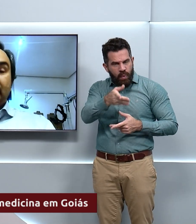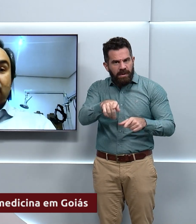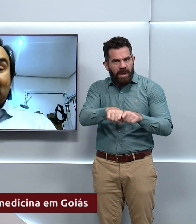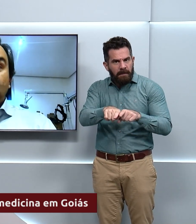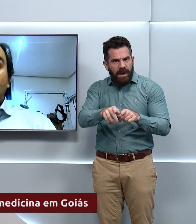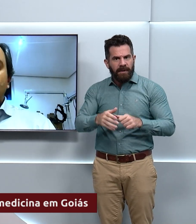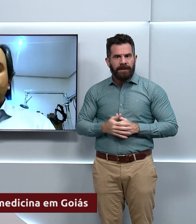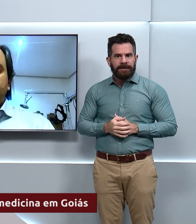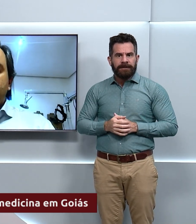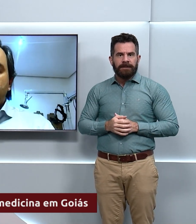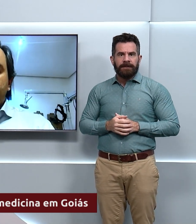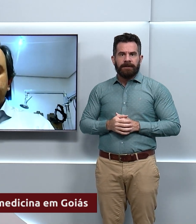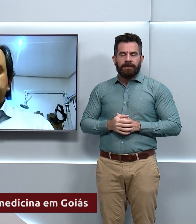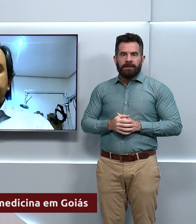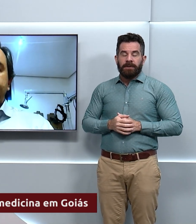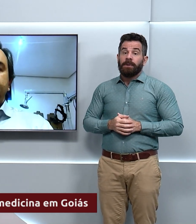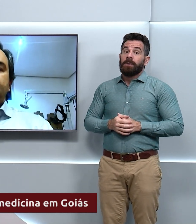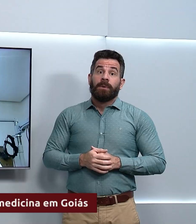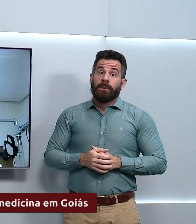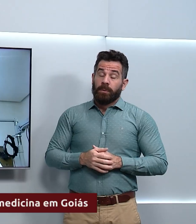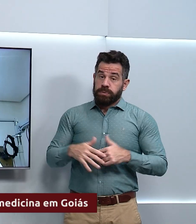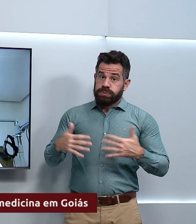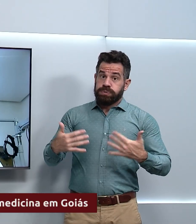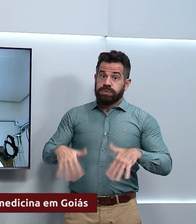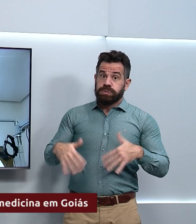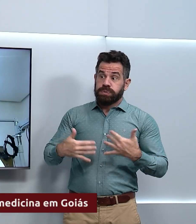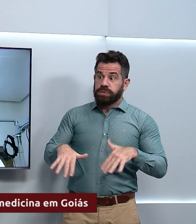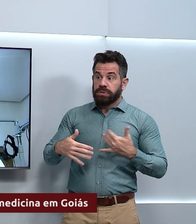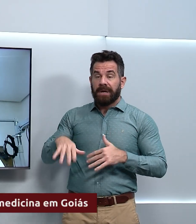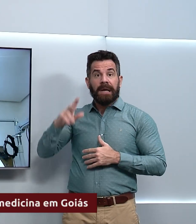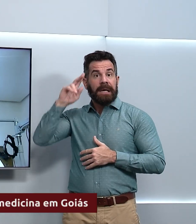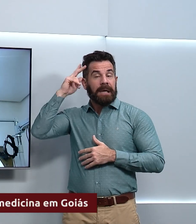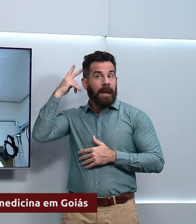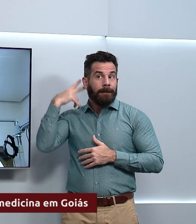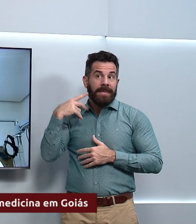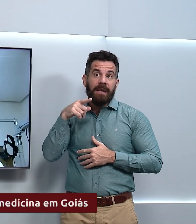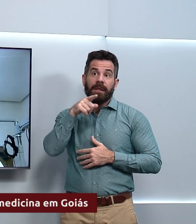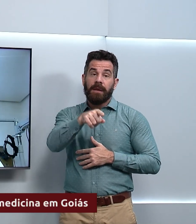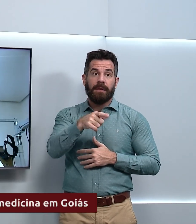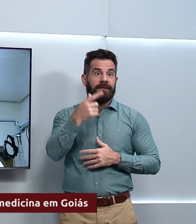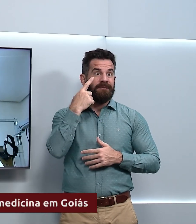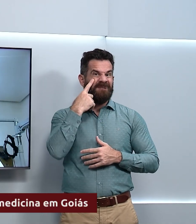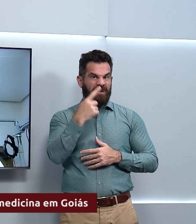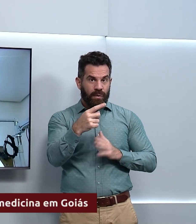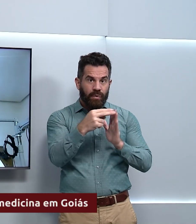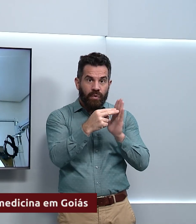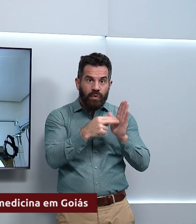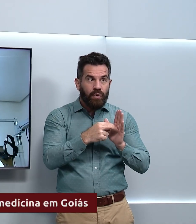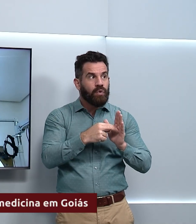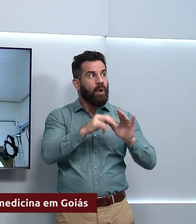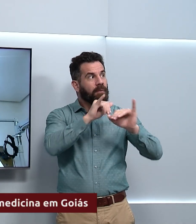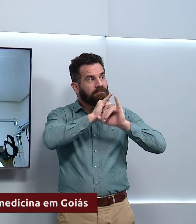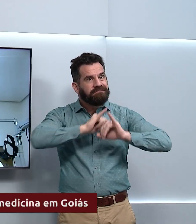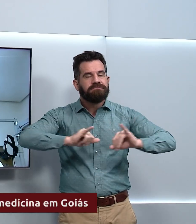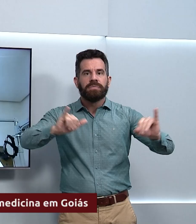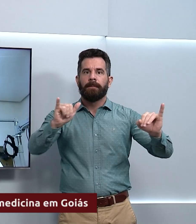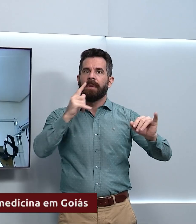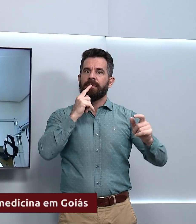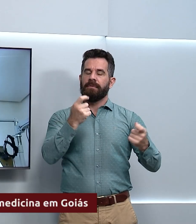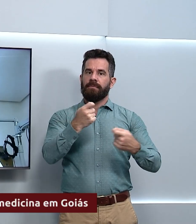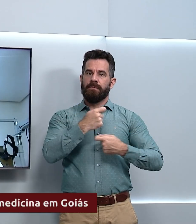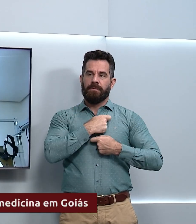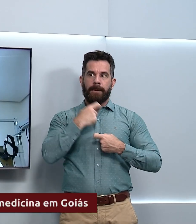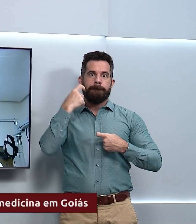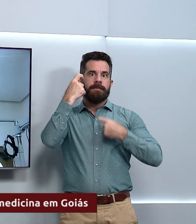um resultado muito preocupante para a medicina do Brasil, e da medicina de Goiás. No Brasil, aí,